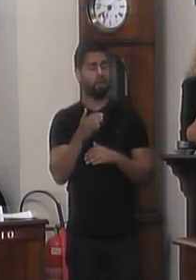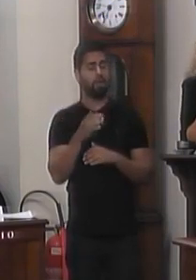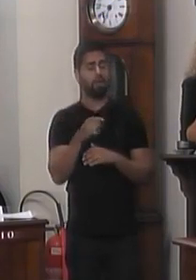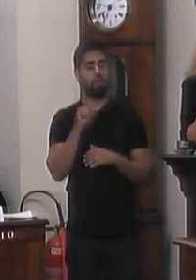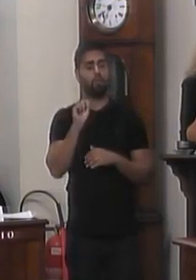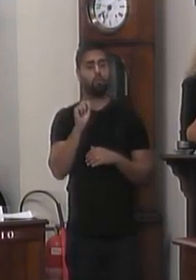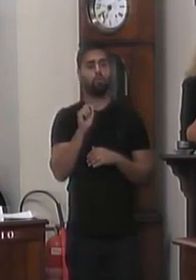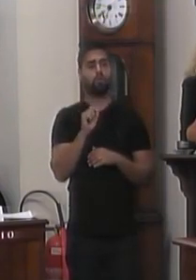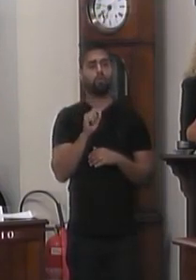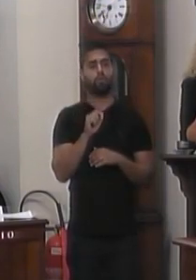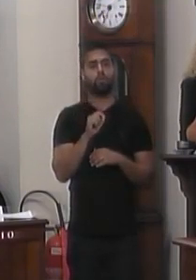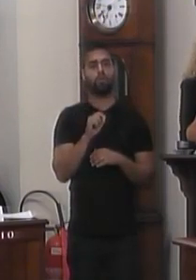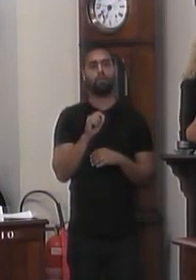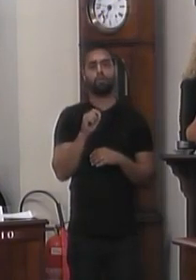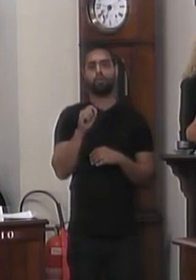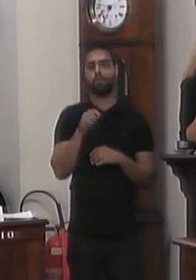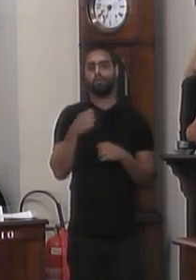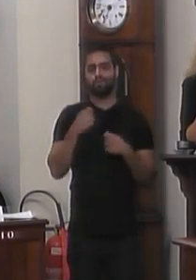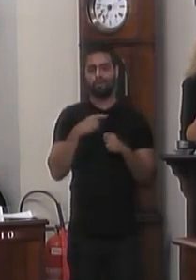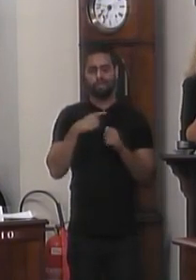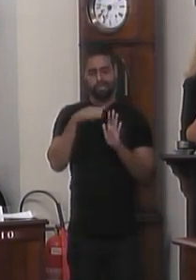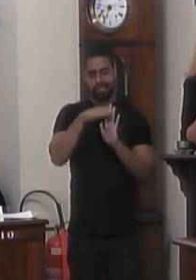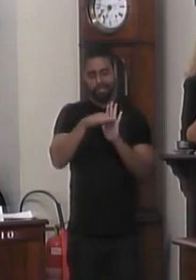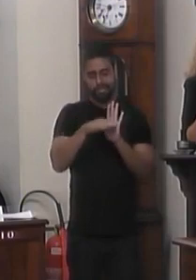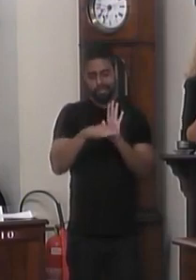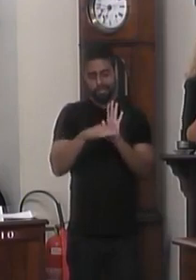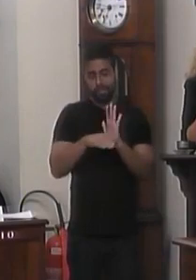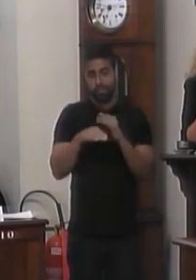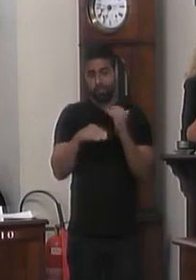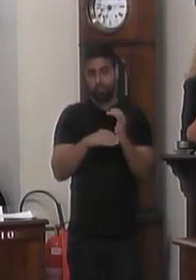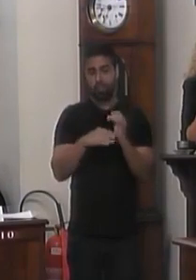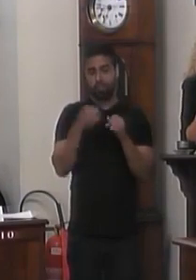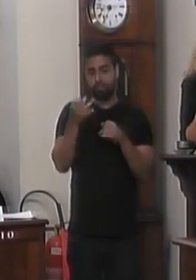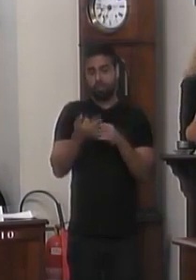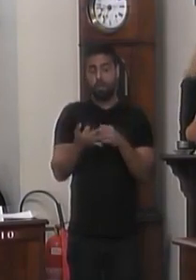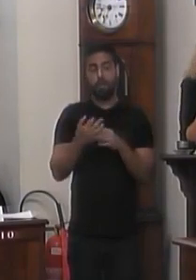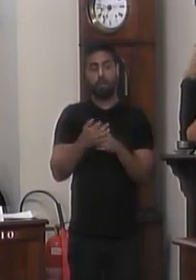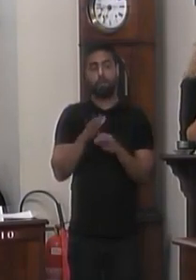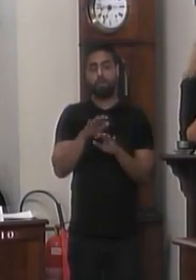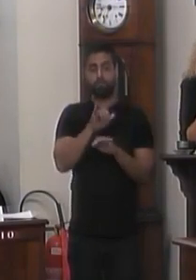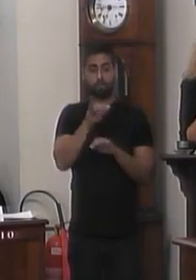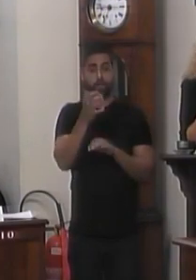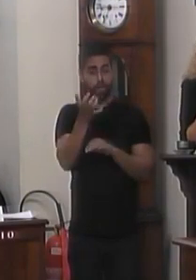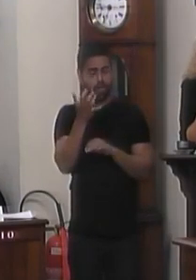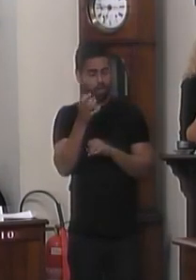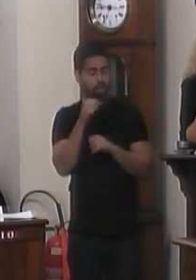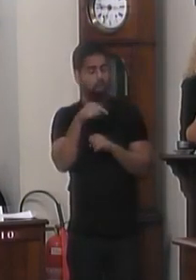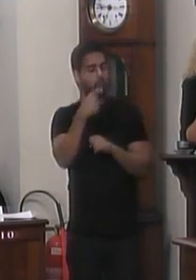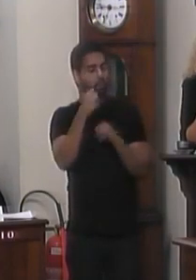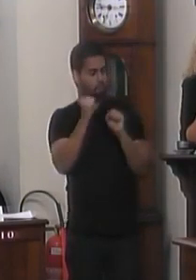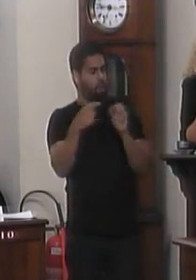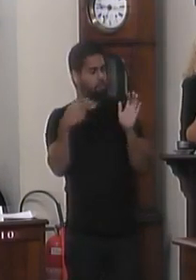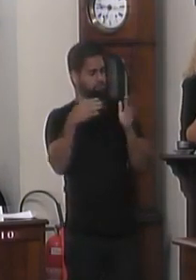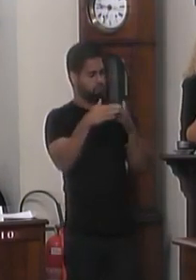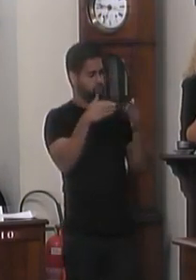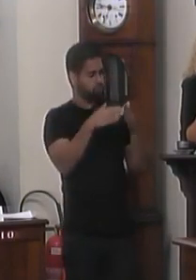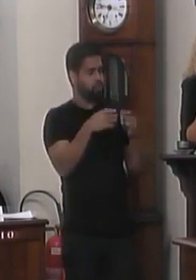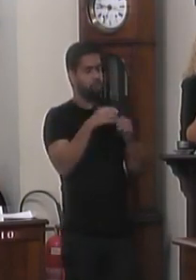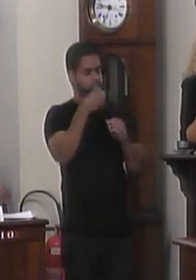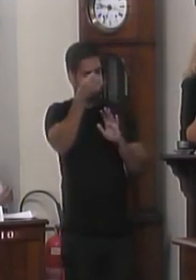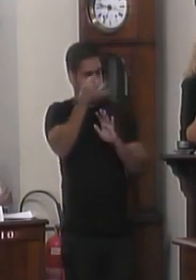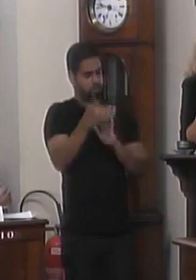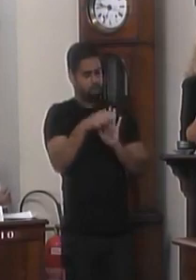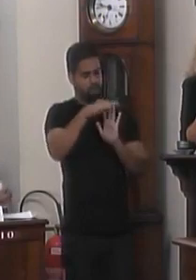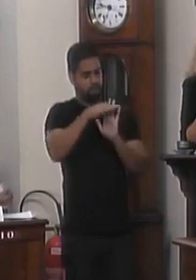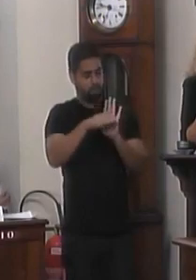são as despesas, eu teria que detalhar isso através de relatórios. Tá? Mas se você quiser, depois você pode me pedir que eu faça